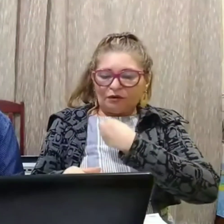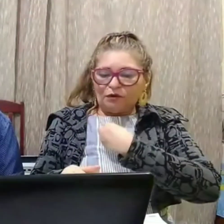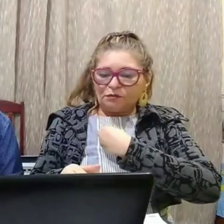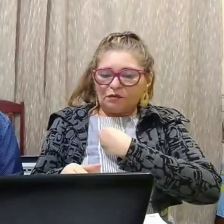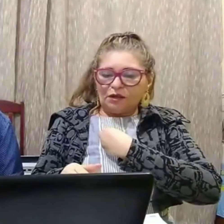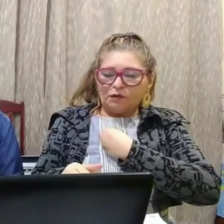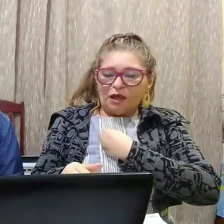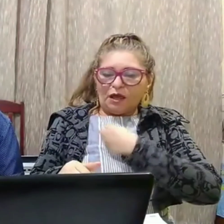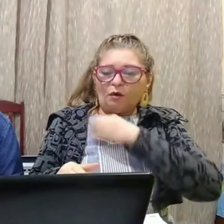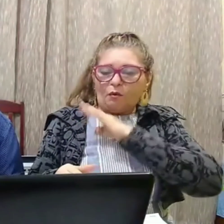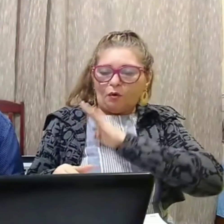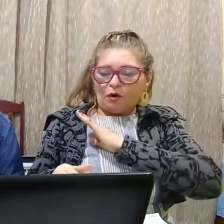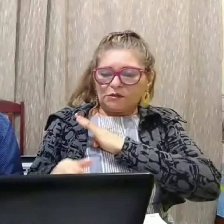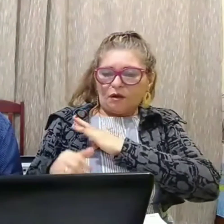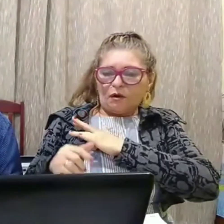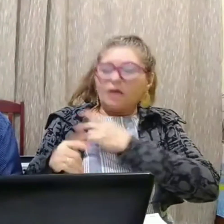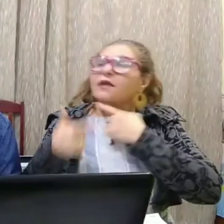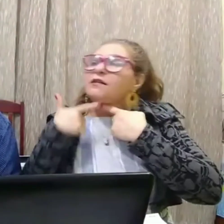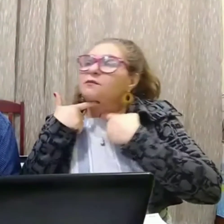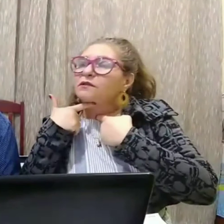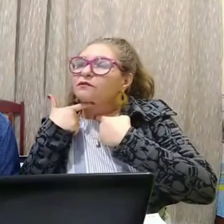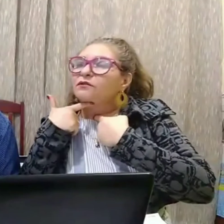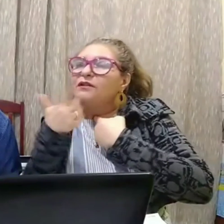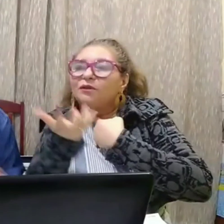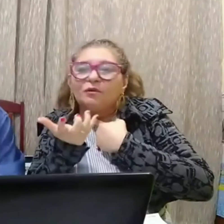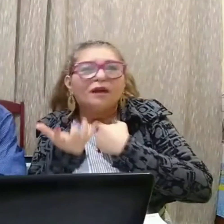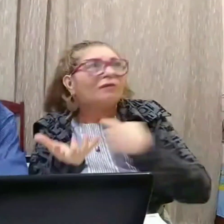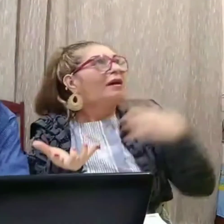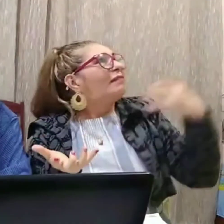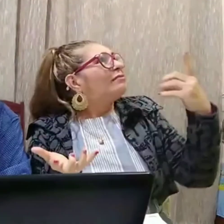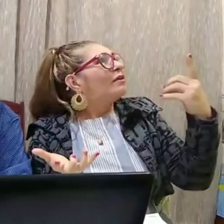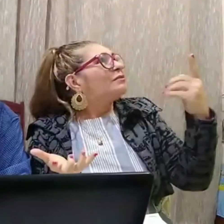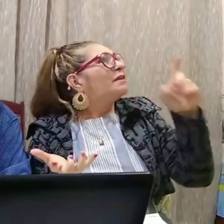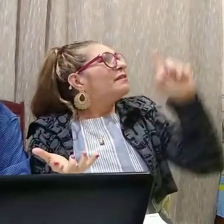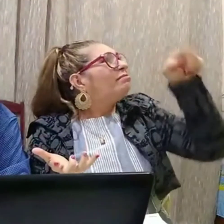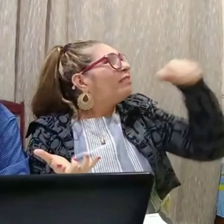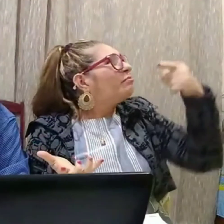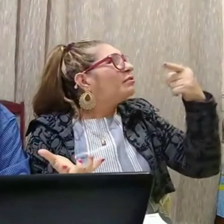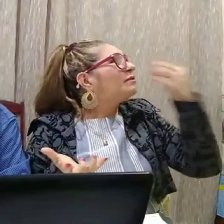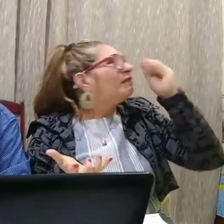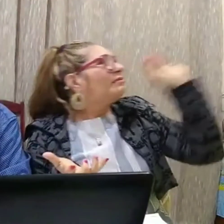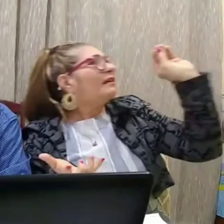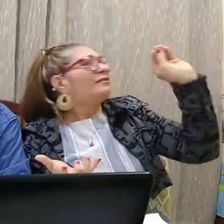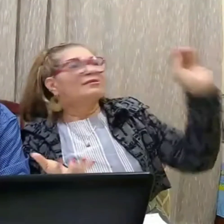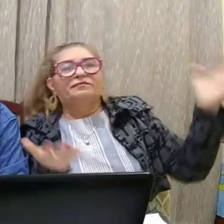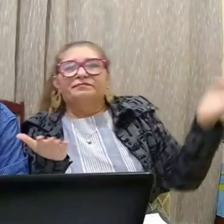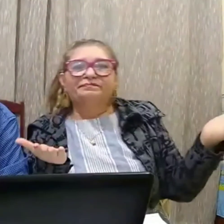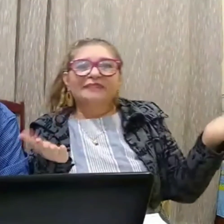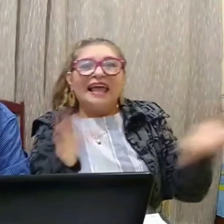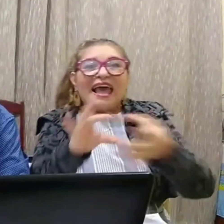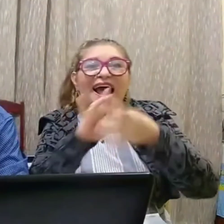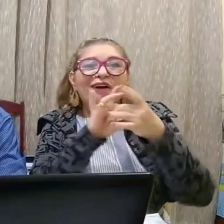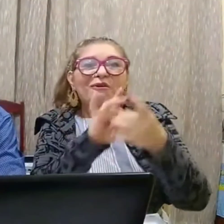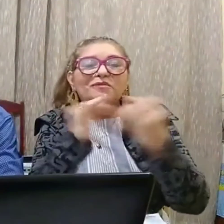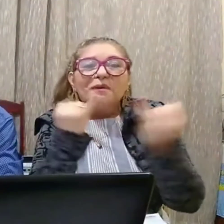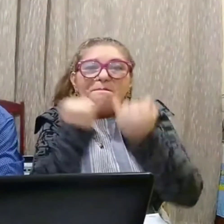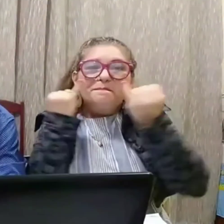comunhão íntima com Deus, ela é mais importante do que o serviço de Deus. Tem muitas pessoas que estão